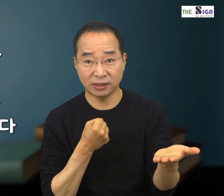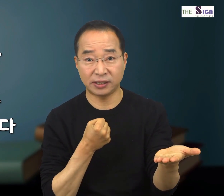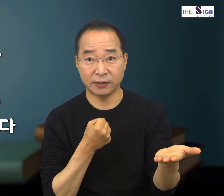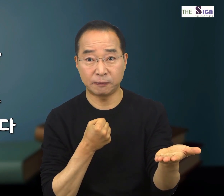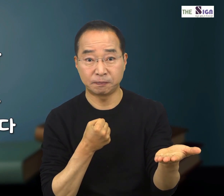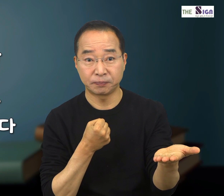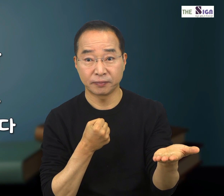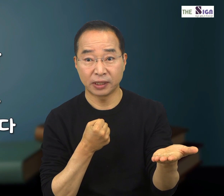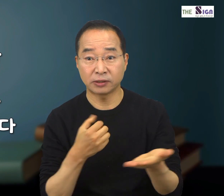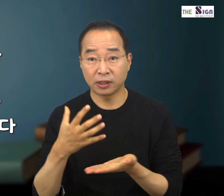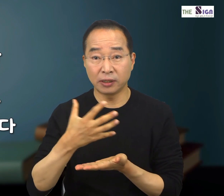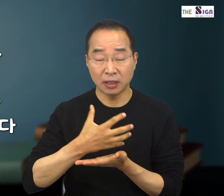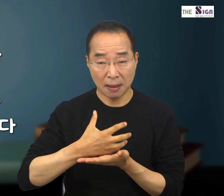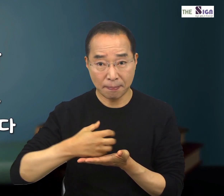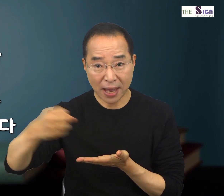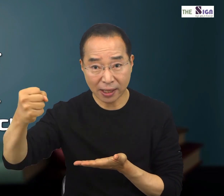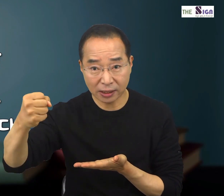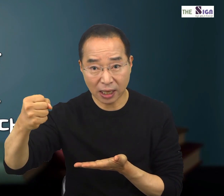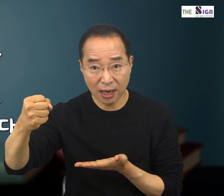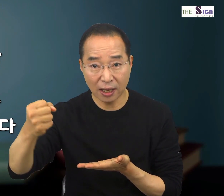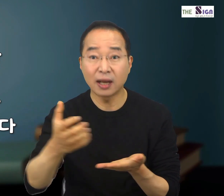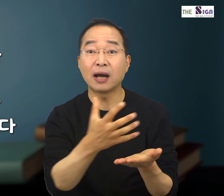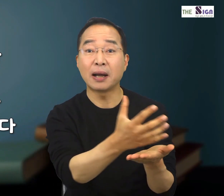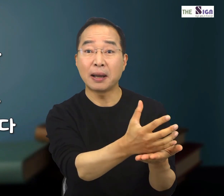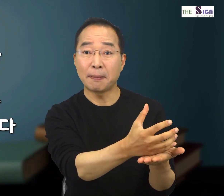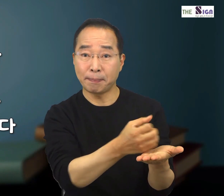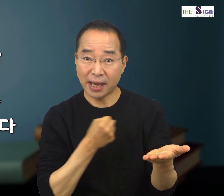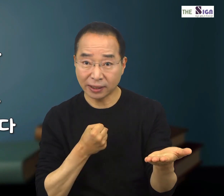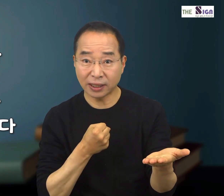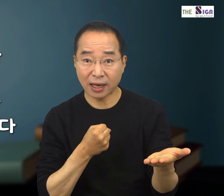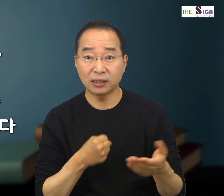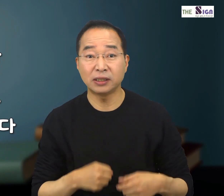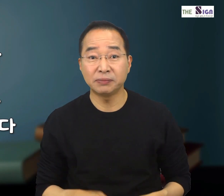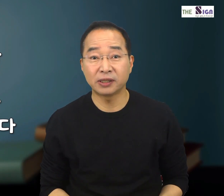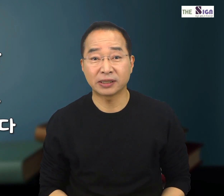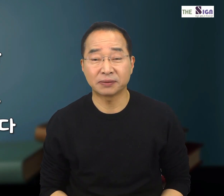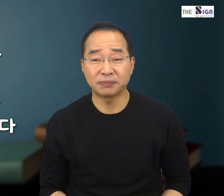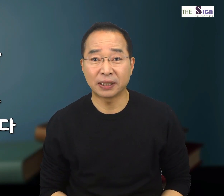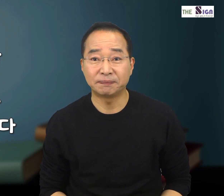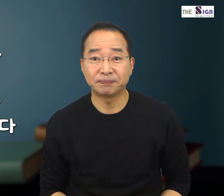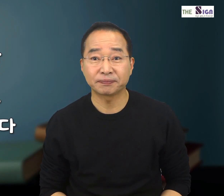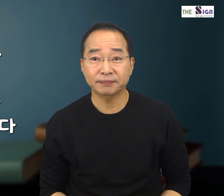뜻이에요. 그래서 이건 빼앗기다, 빼앗다라는 의미를 갖습니다.